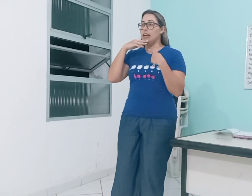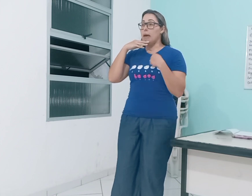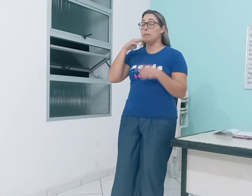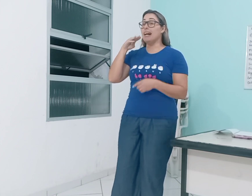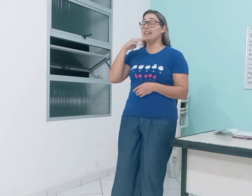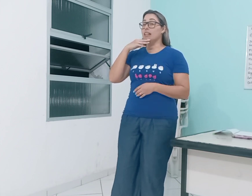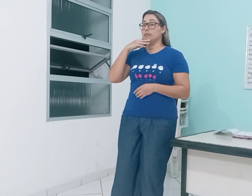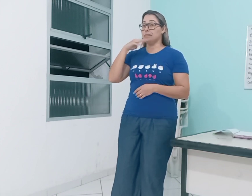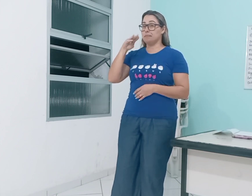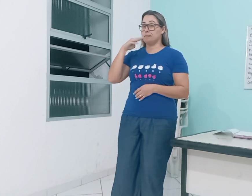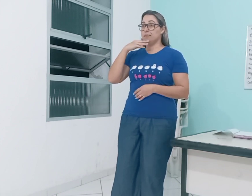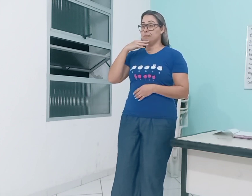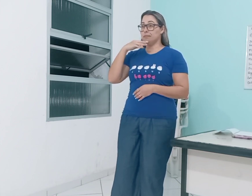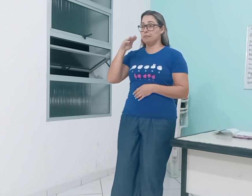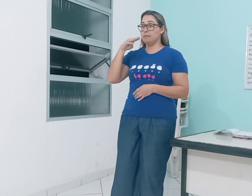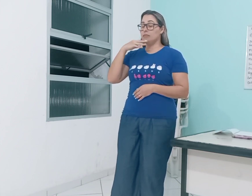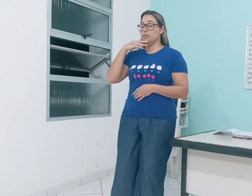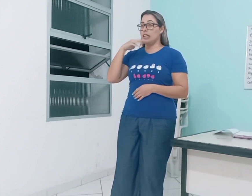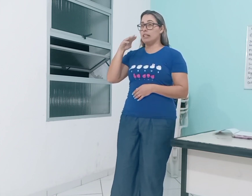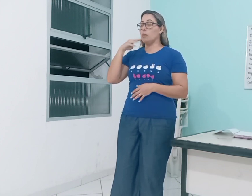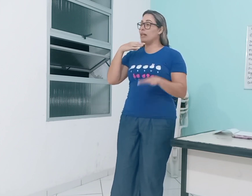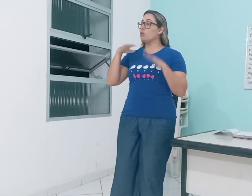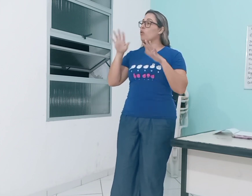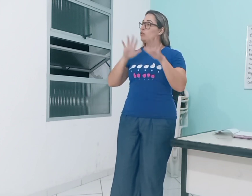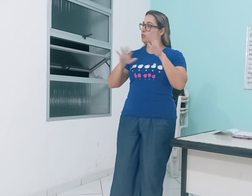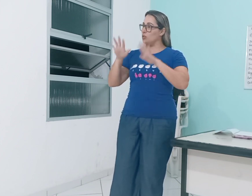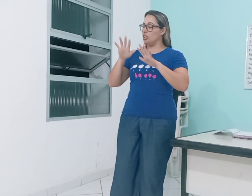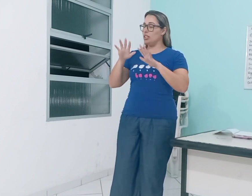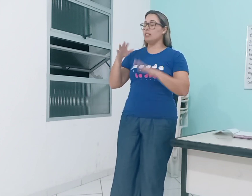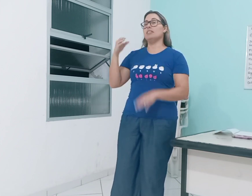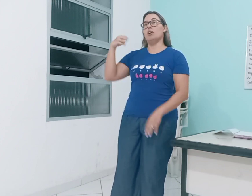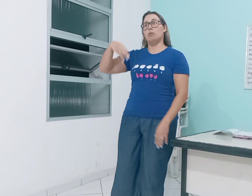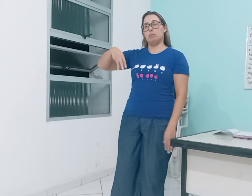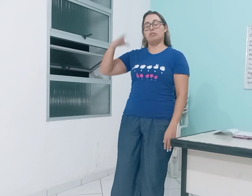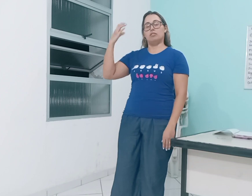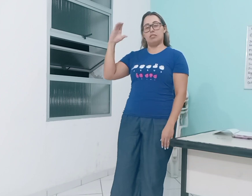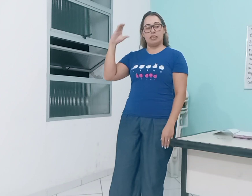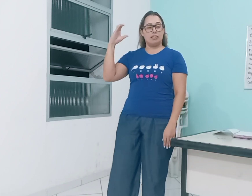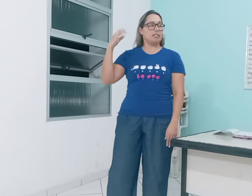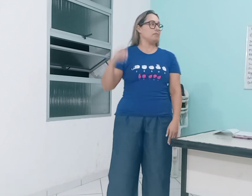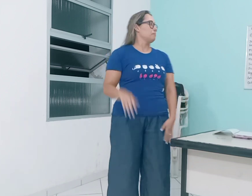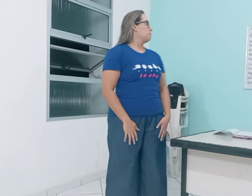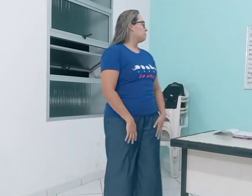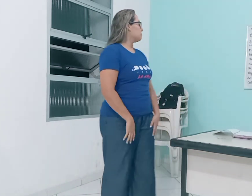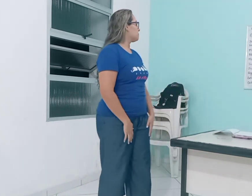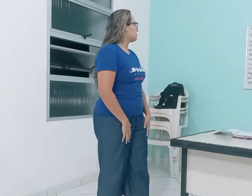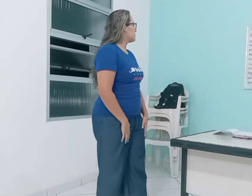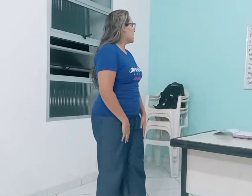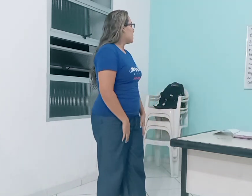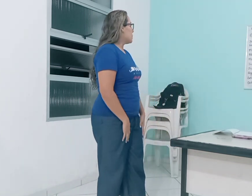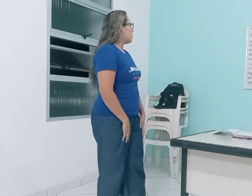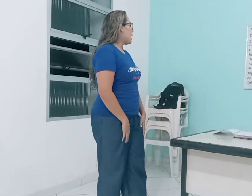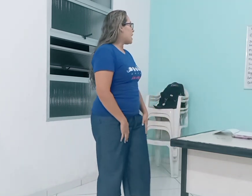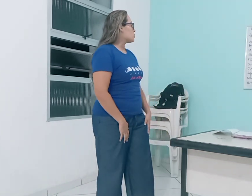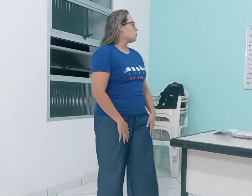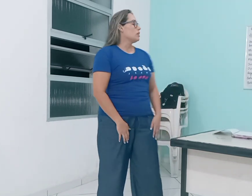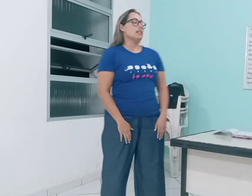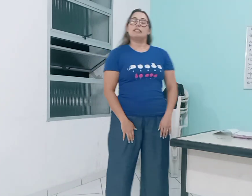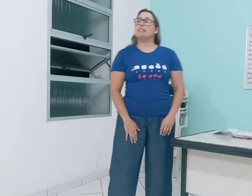é manga. Então, para não confundir, eu vou usar isso aqui. Março. Sinal